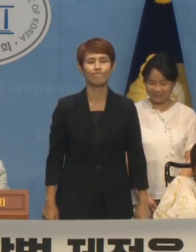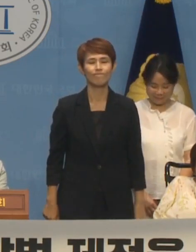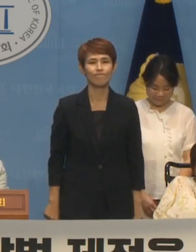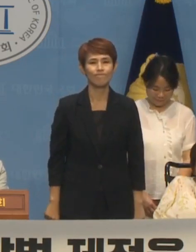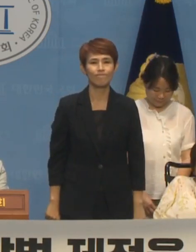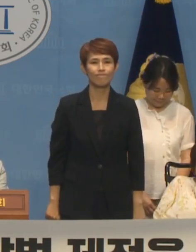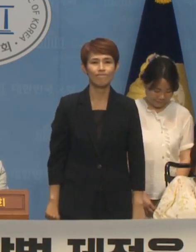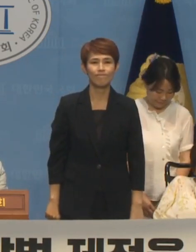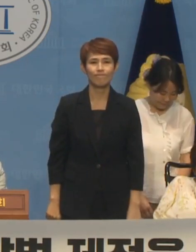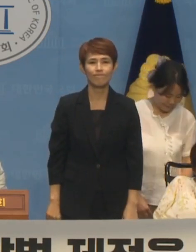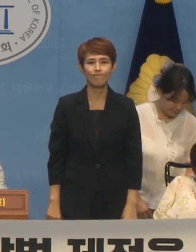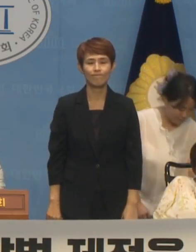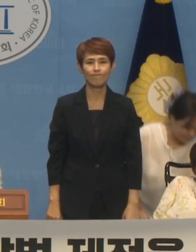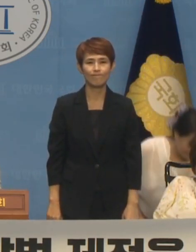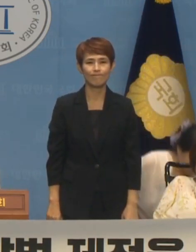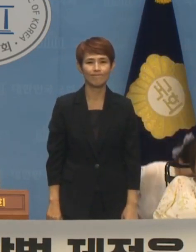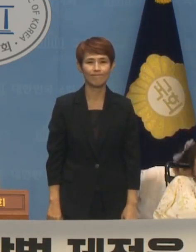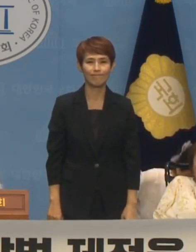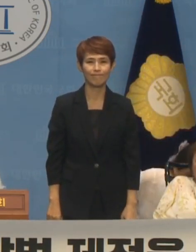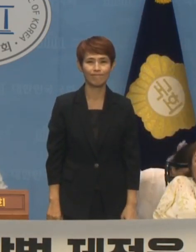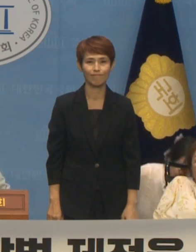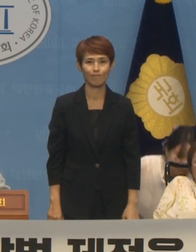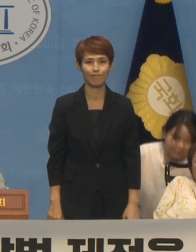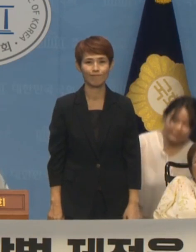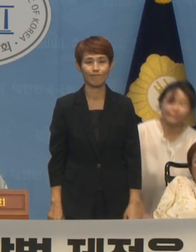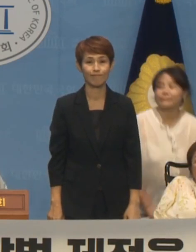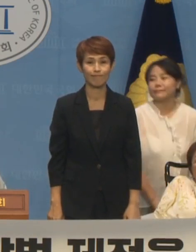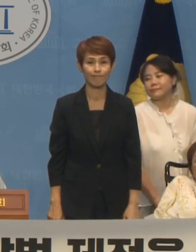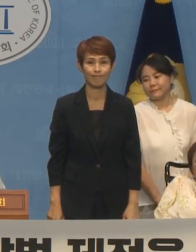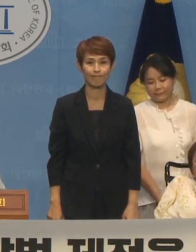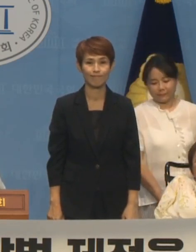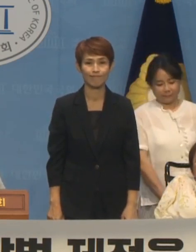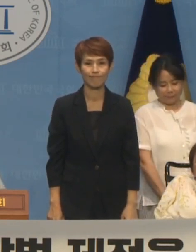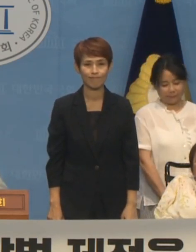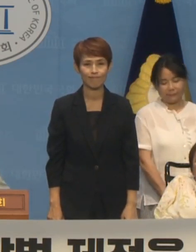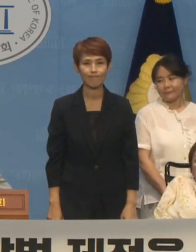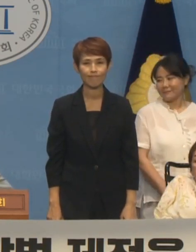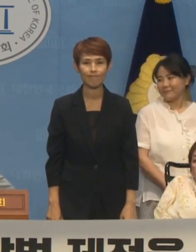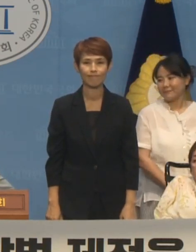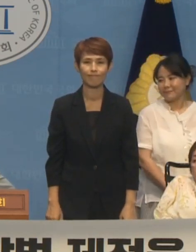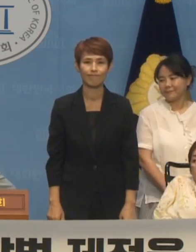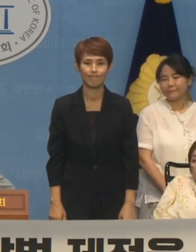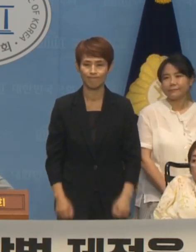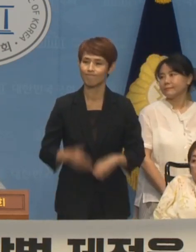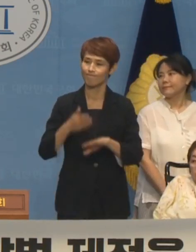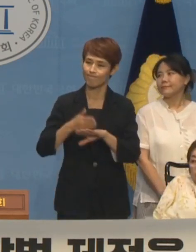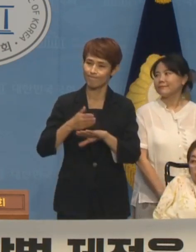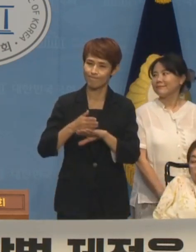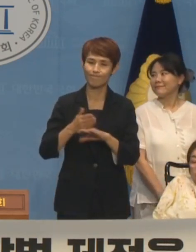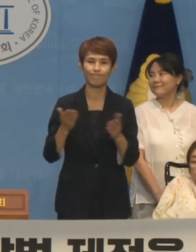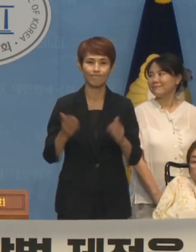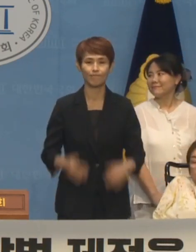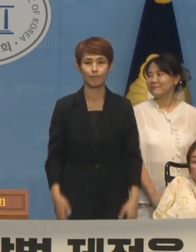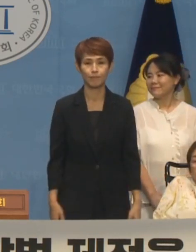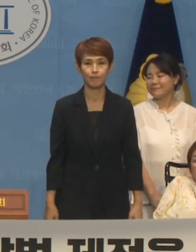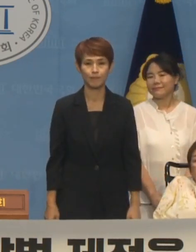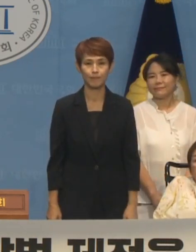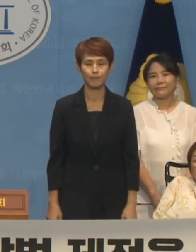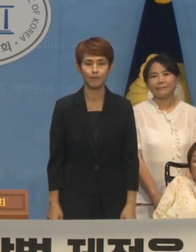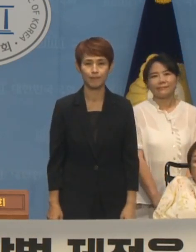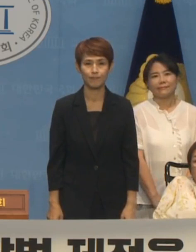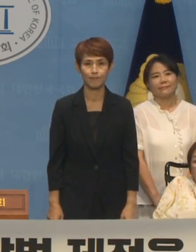마치도록 하겠습니다. 고맙습니다. 네, 문혜준 상임대표님 발언 감사히 잘 들었습니다. 마지막으로 이제